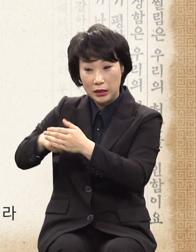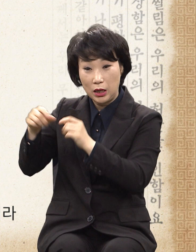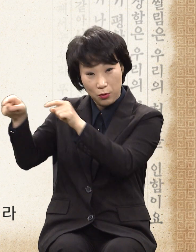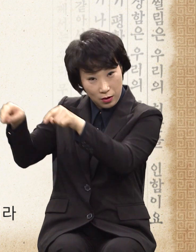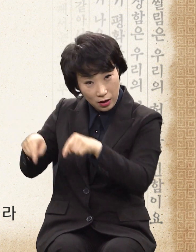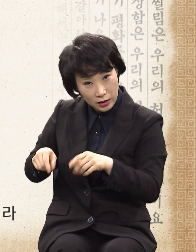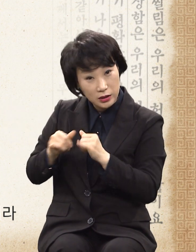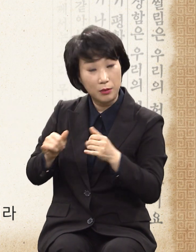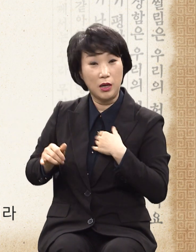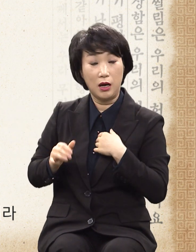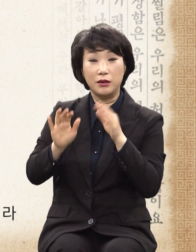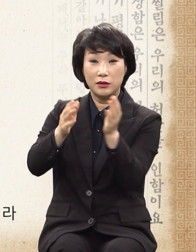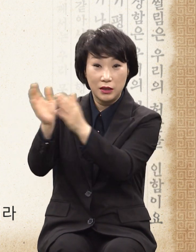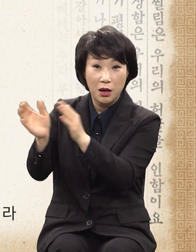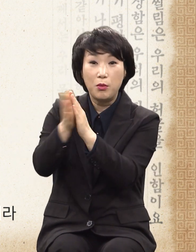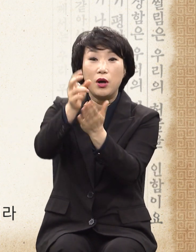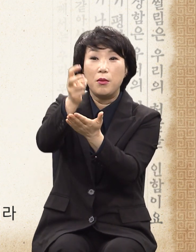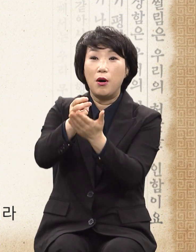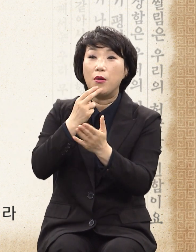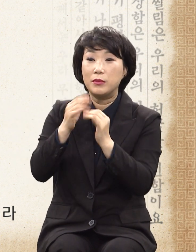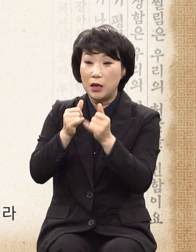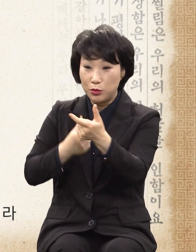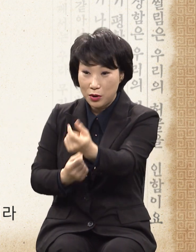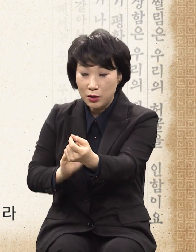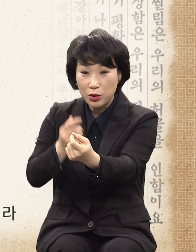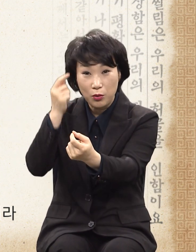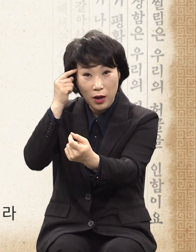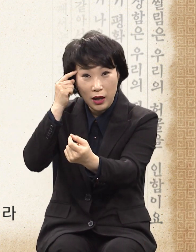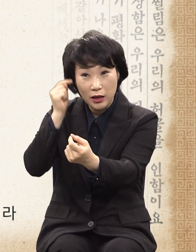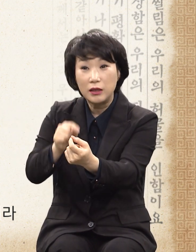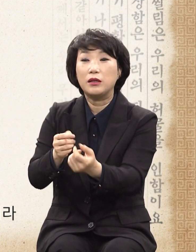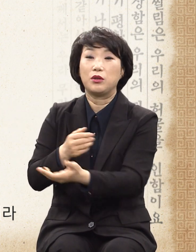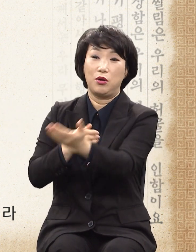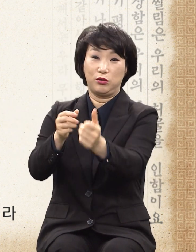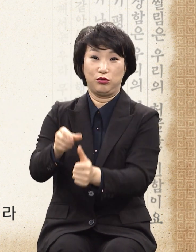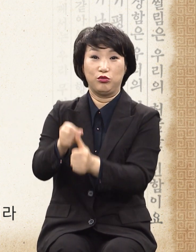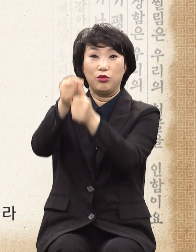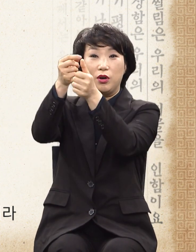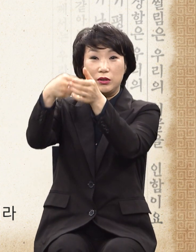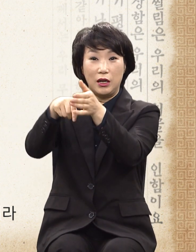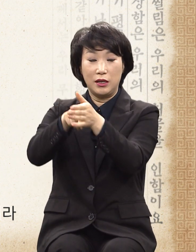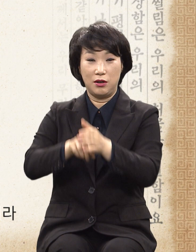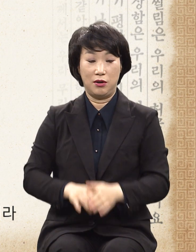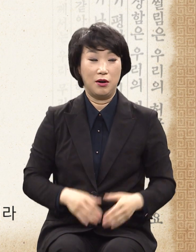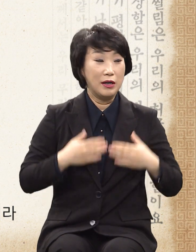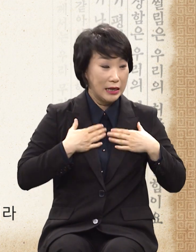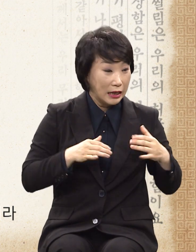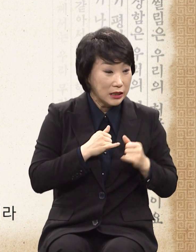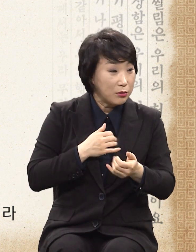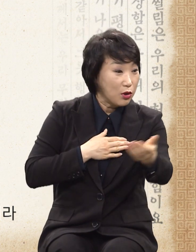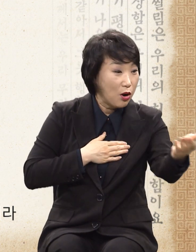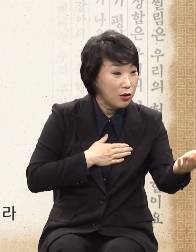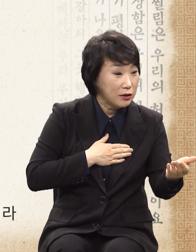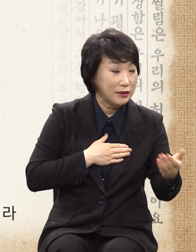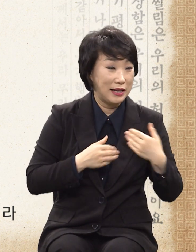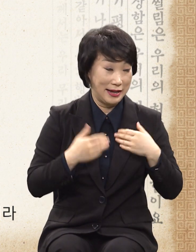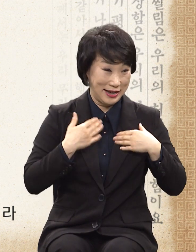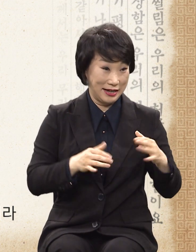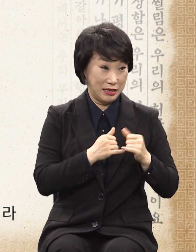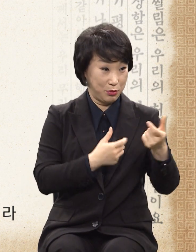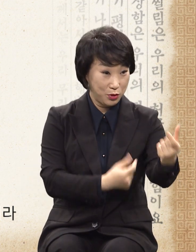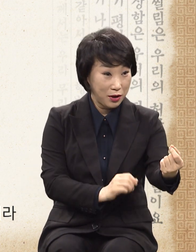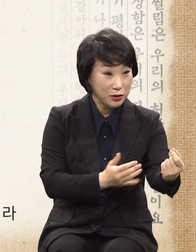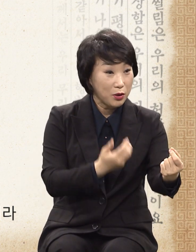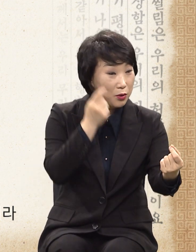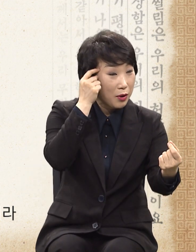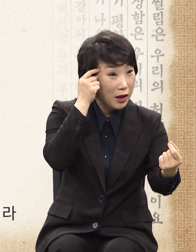자나 율법 없는 자와 같이 된 것은 율법 없는 자들을 얻고자 함이라. 약한 자들에게는 내가 약한 자와